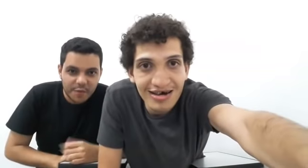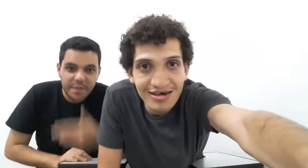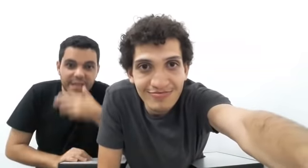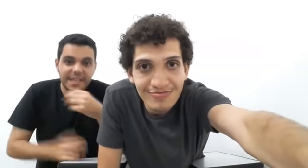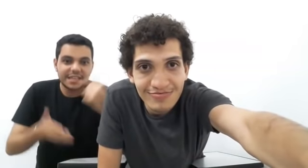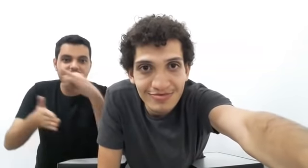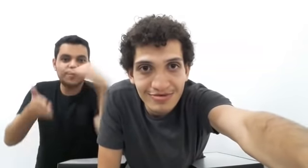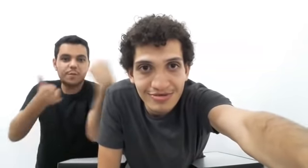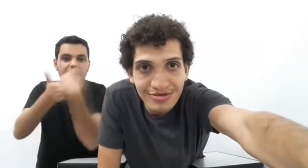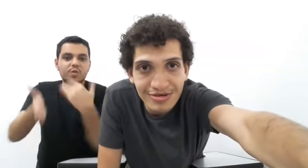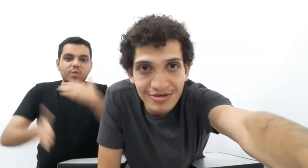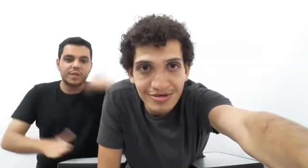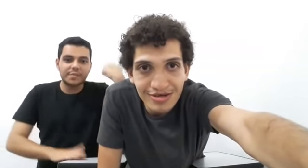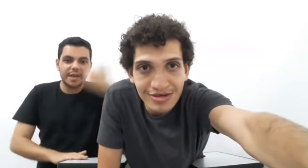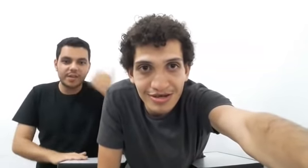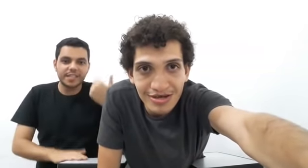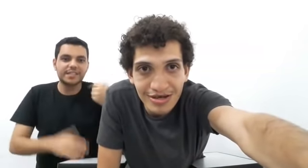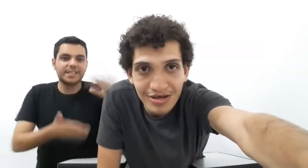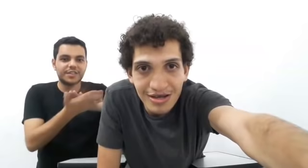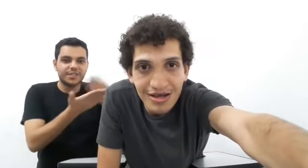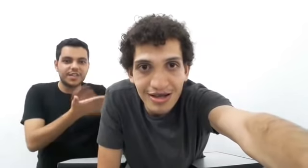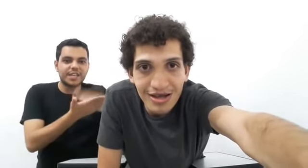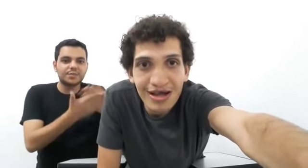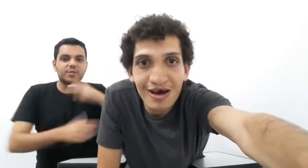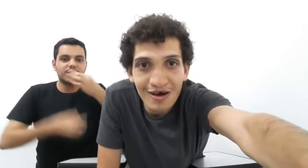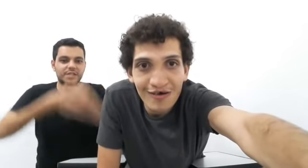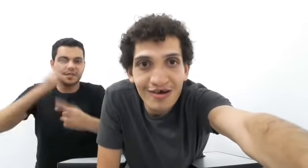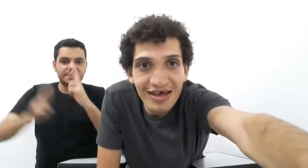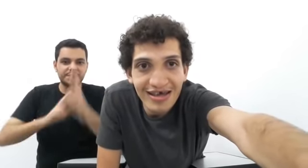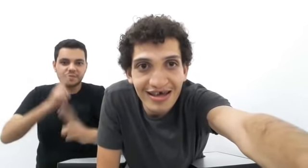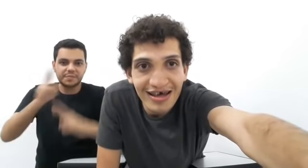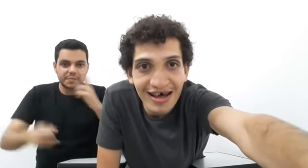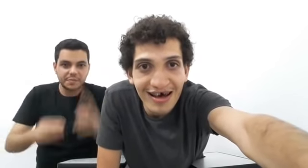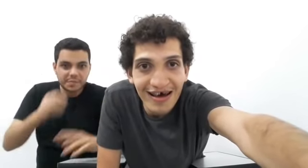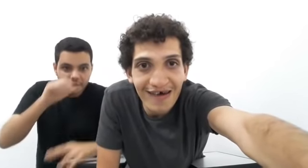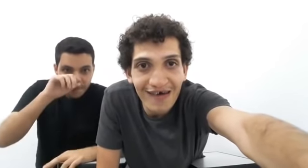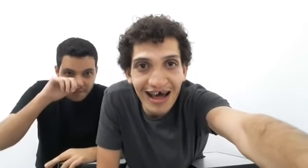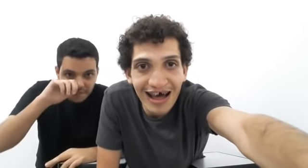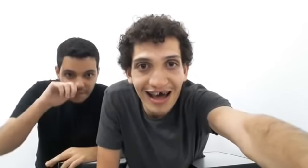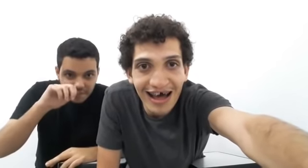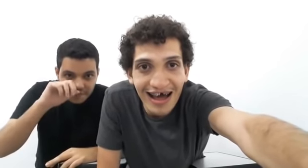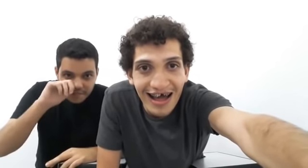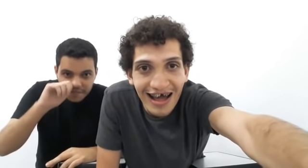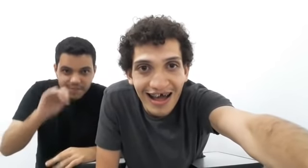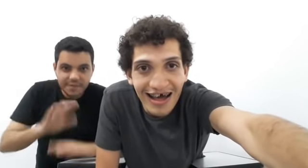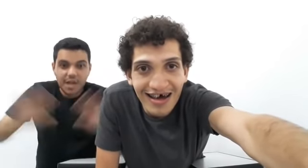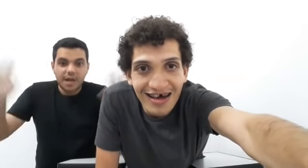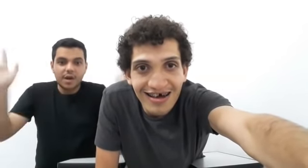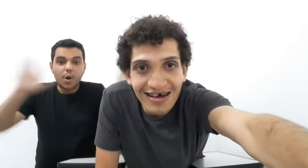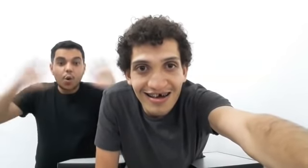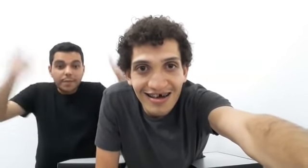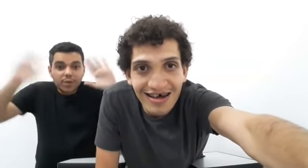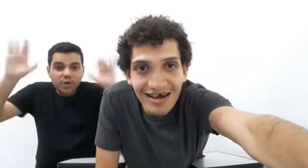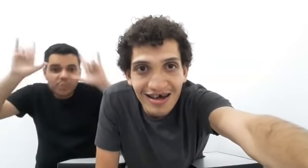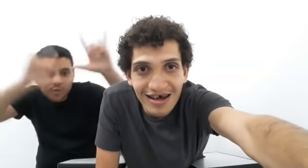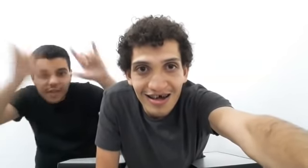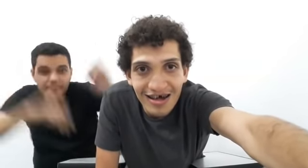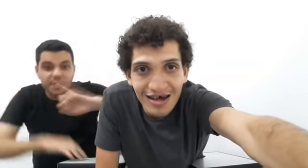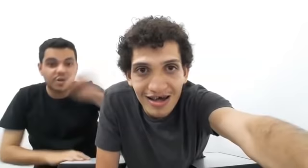Pode. Se for pergunta, melhor ainda, que a gente responde aqui. Ok, vamos lá. Oi para todo mundo, tá, pessoal? Se a